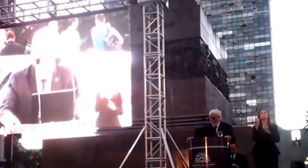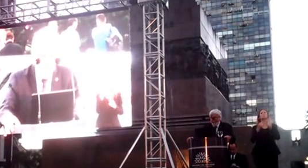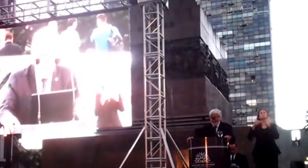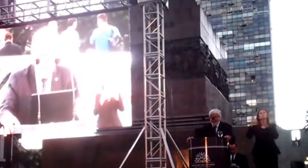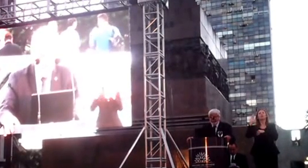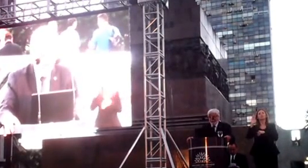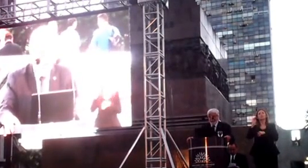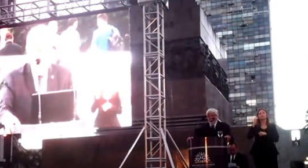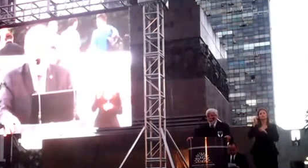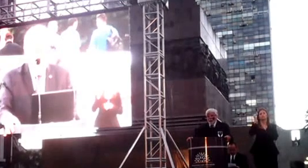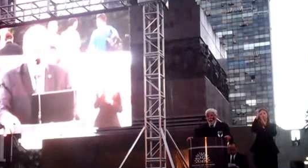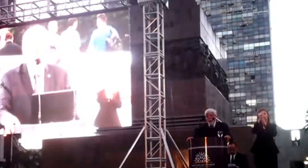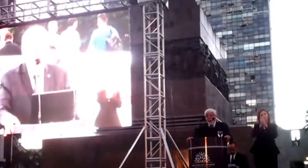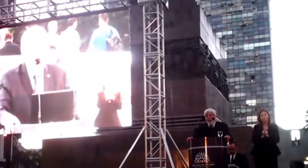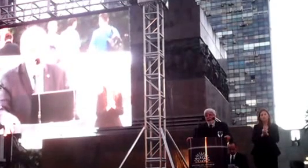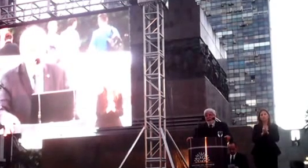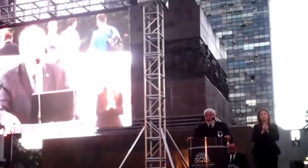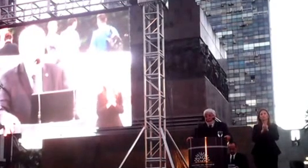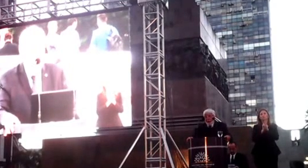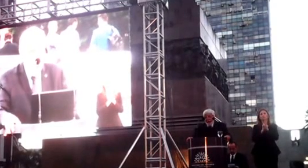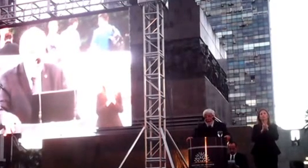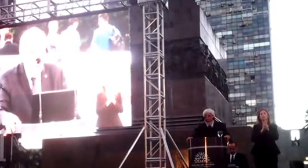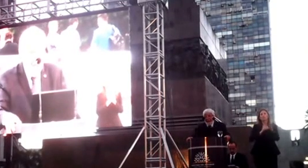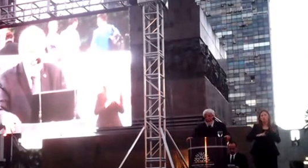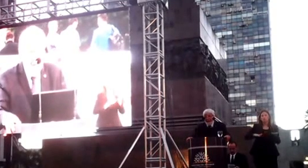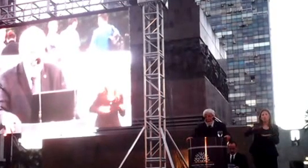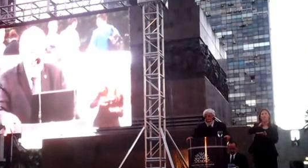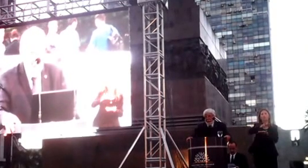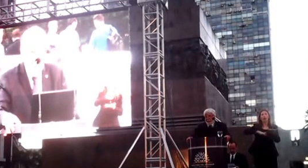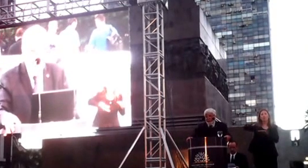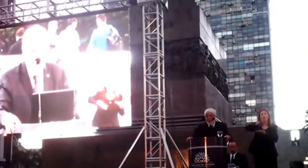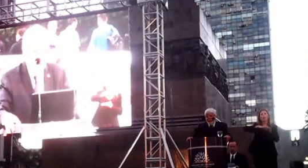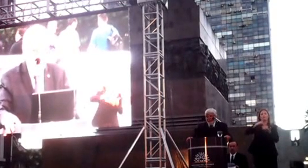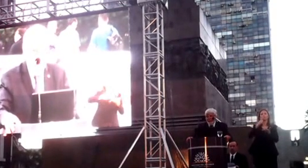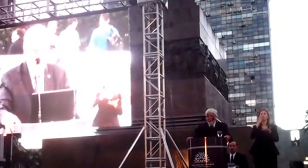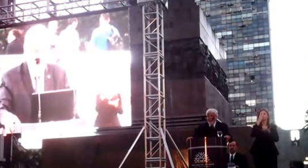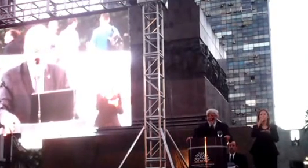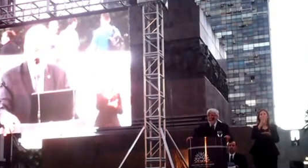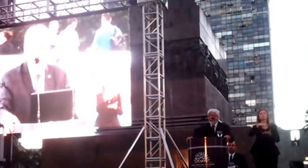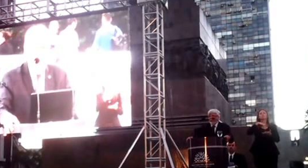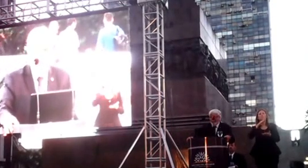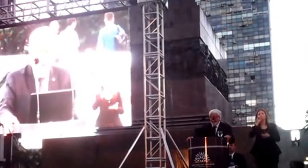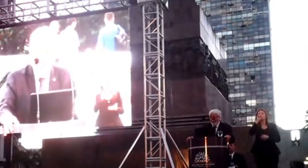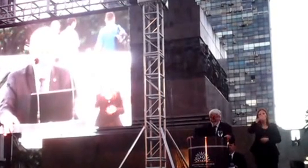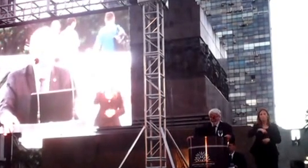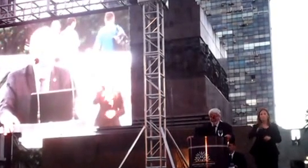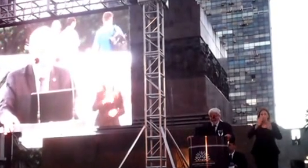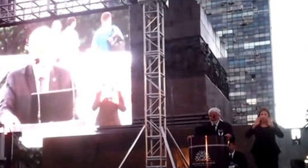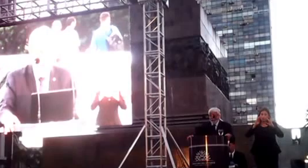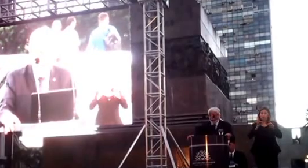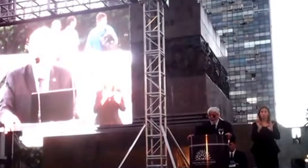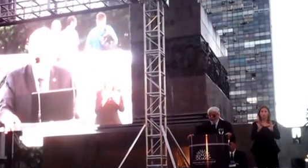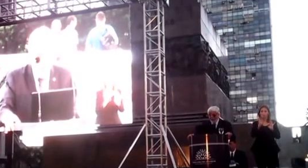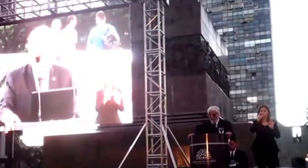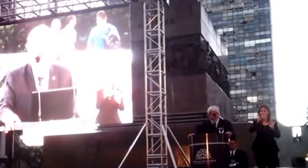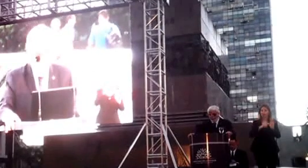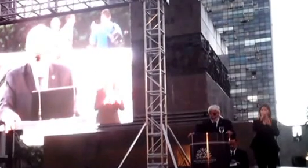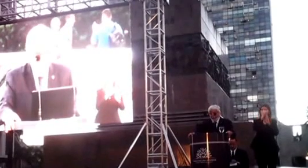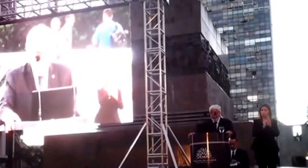niveles de descenso ocurren en toda el área metropolitana y particularmente en